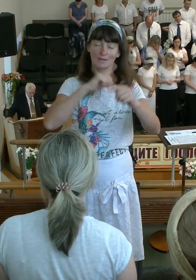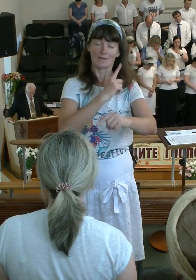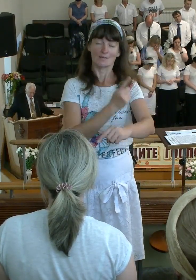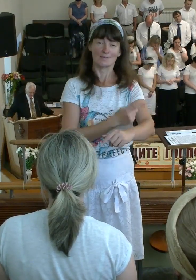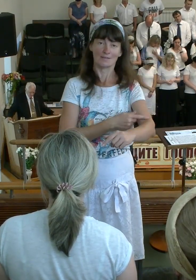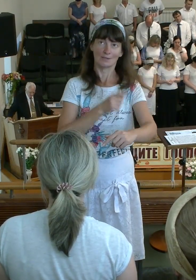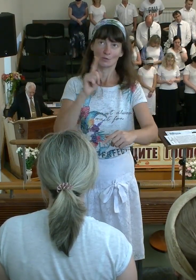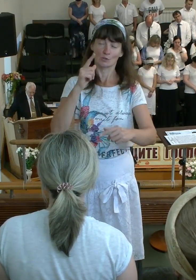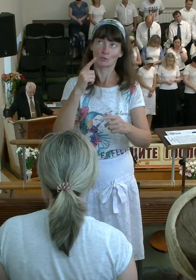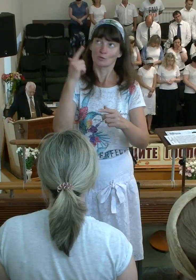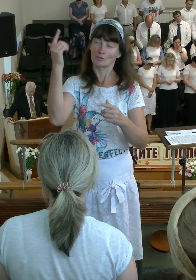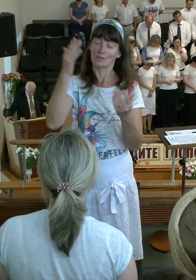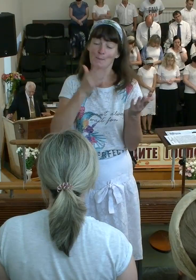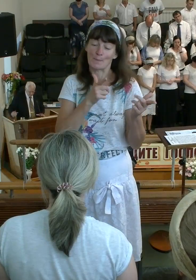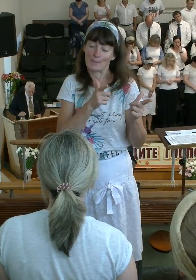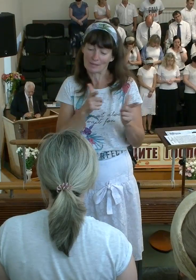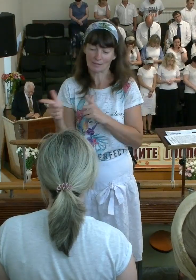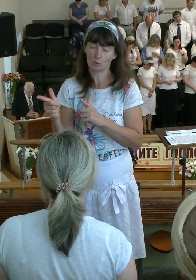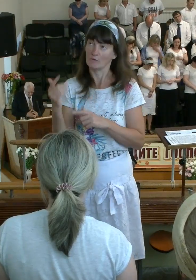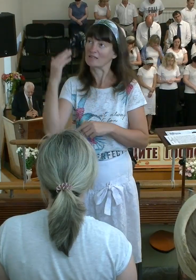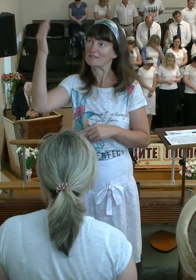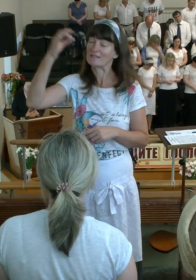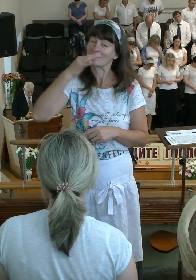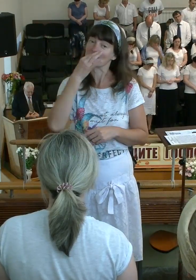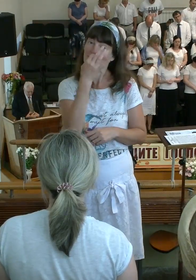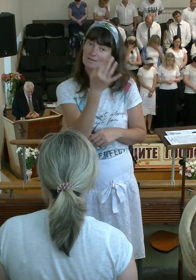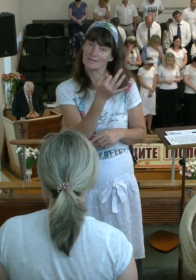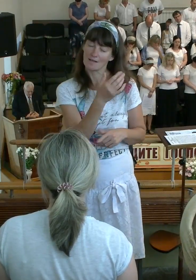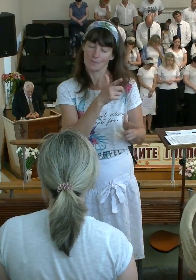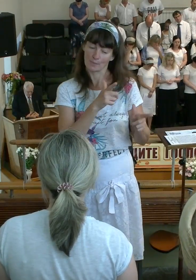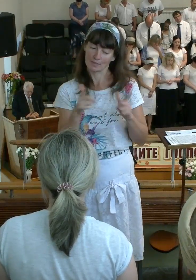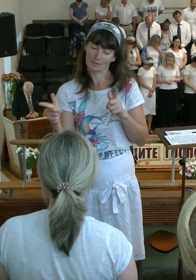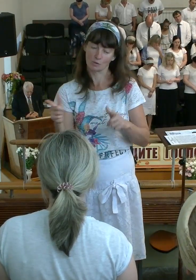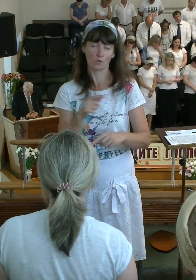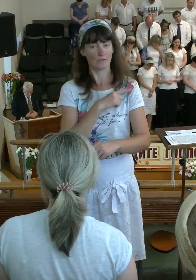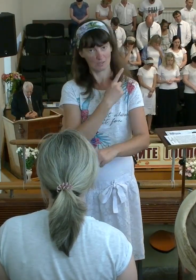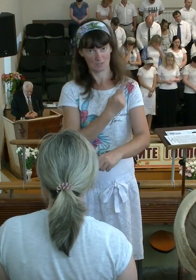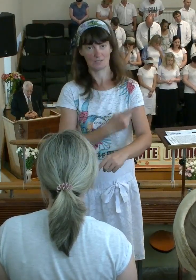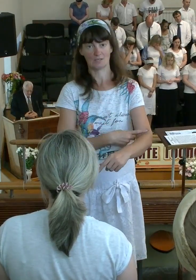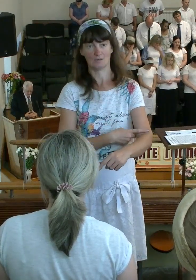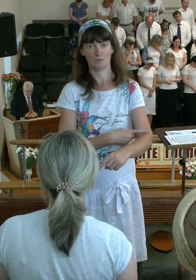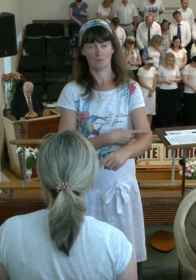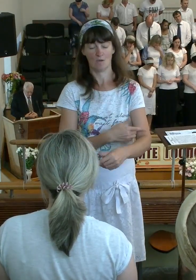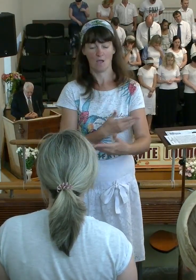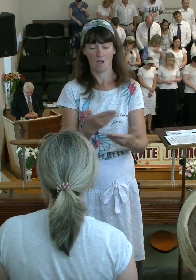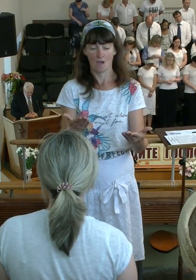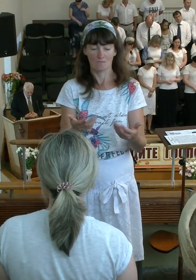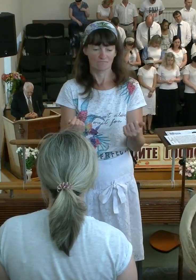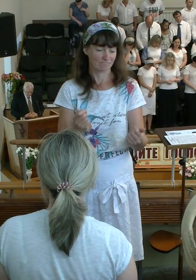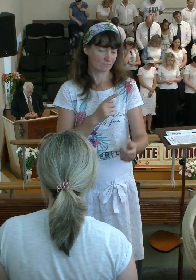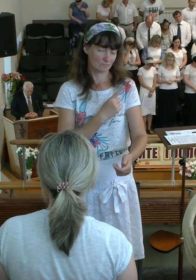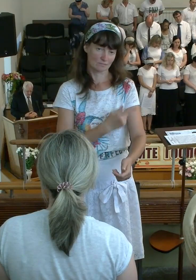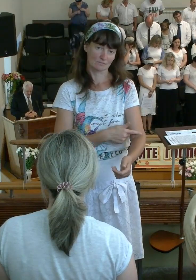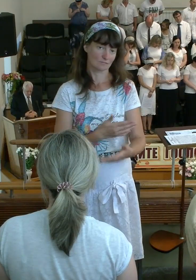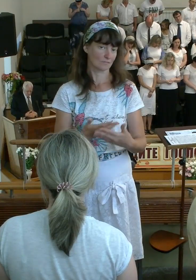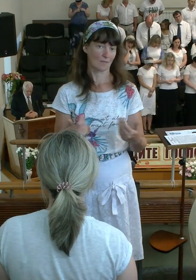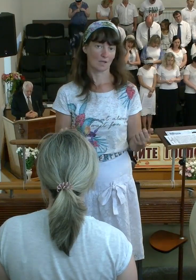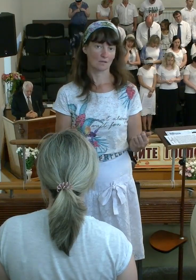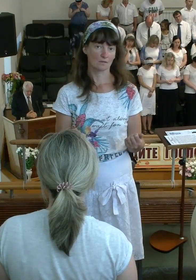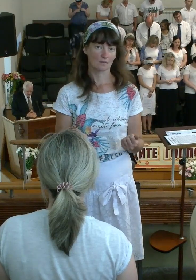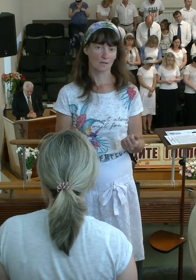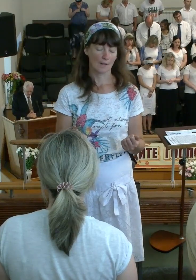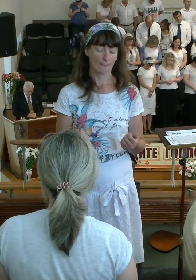Ты приготовил. Ты сам сказал, что приготовил силу, а мы не имеем. Помоги